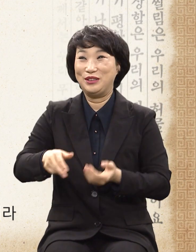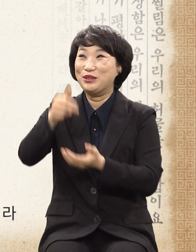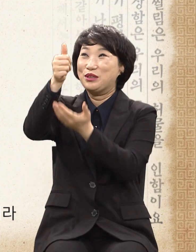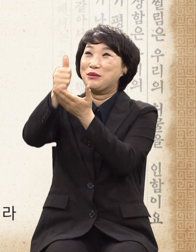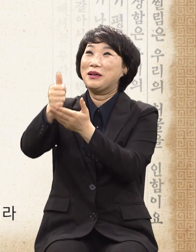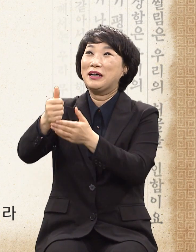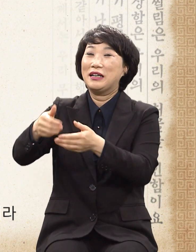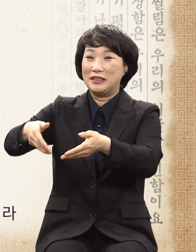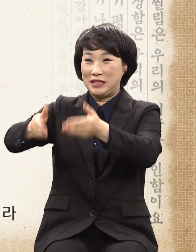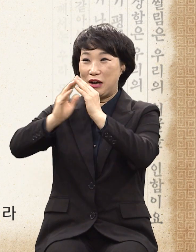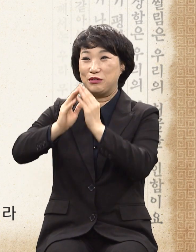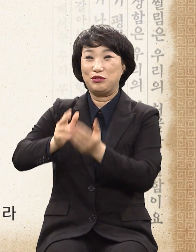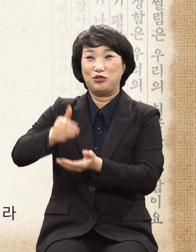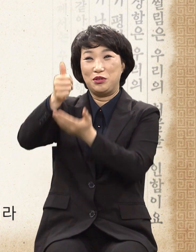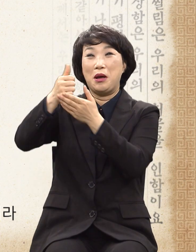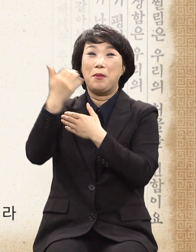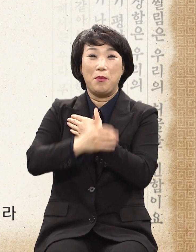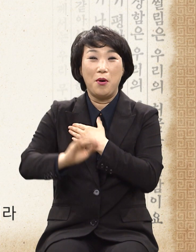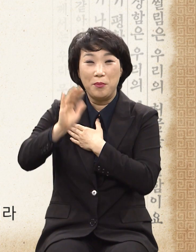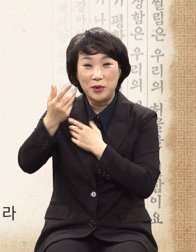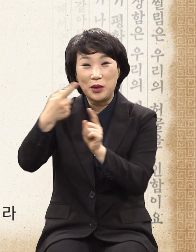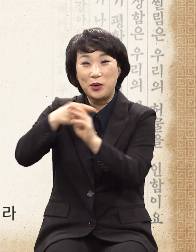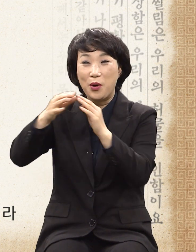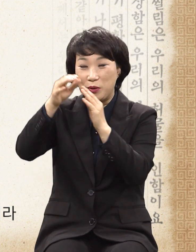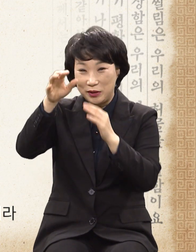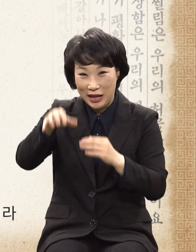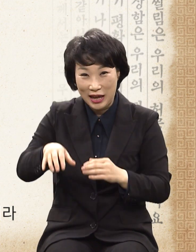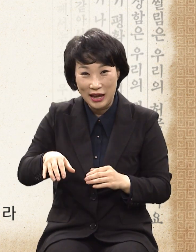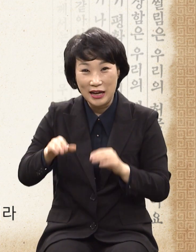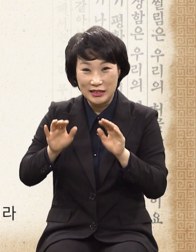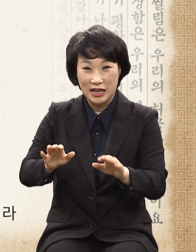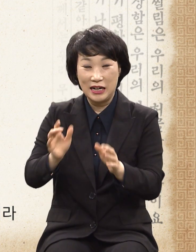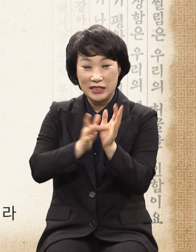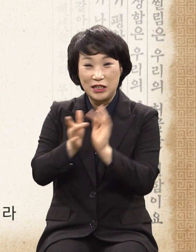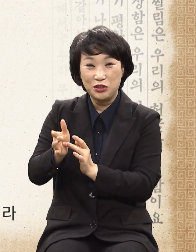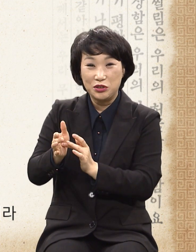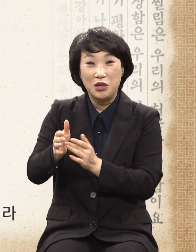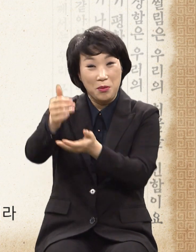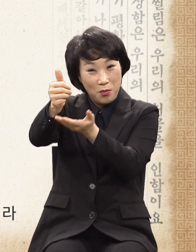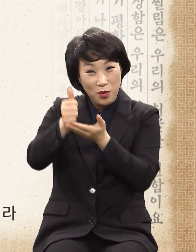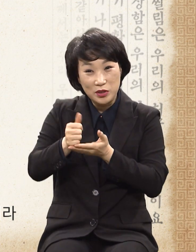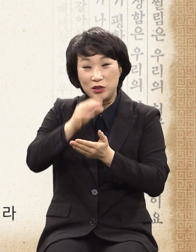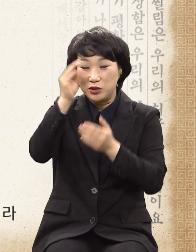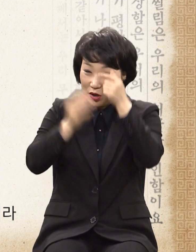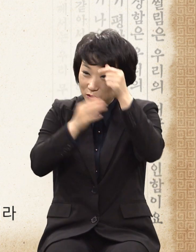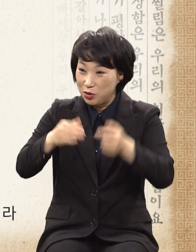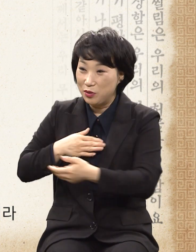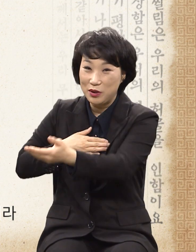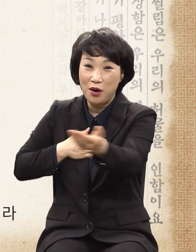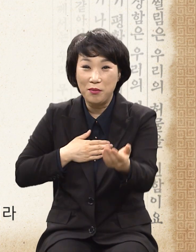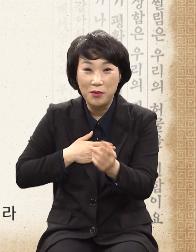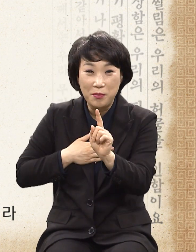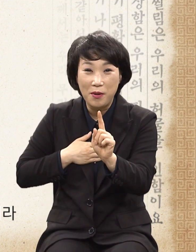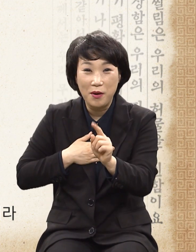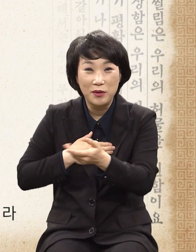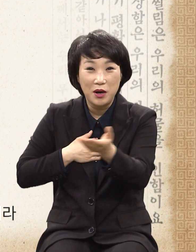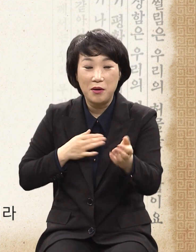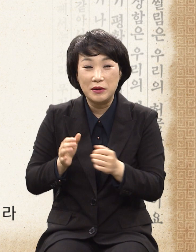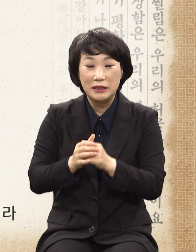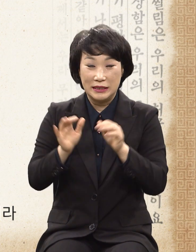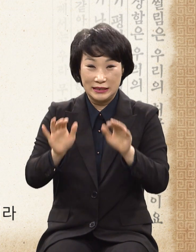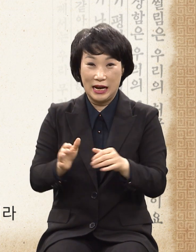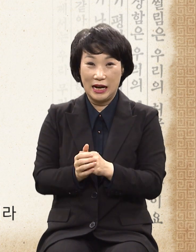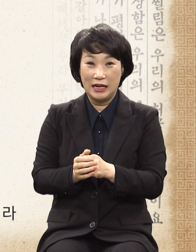주님이 세우신 주님의 몸된 교회, 예수 모신 성도들은 시들어